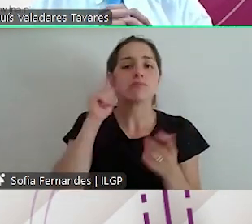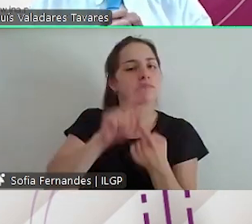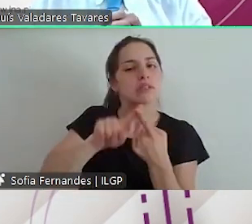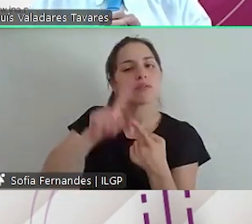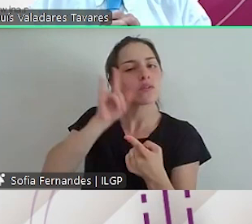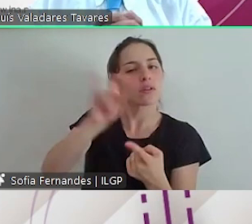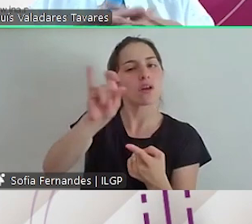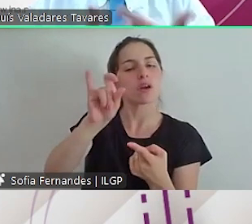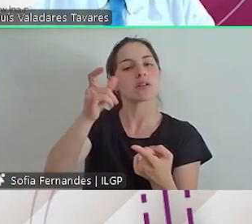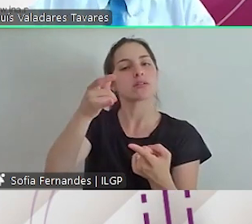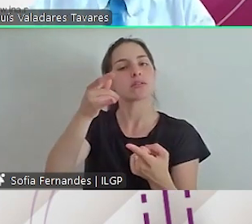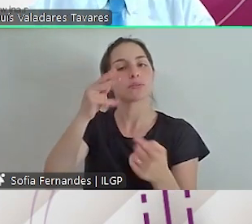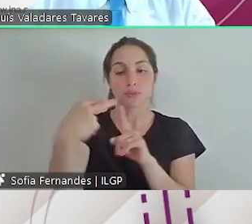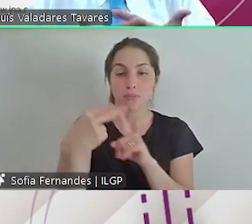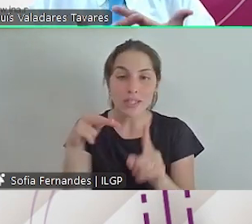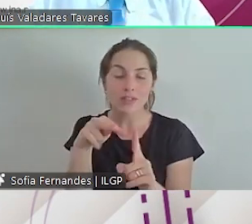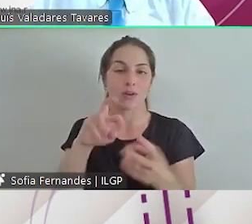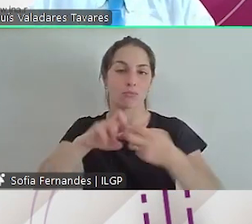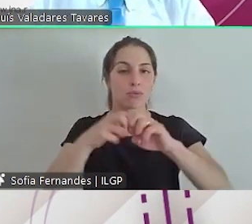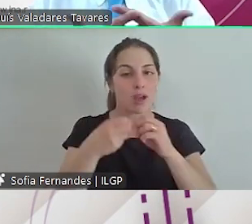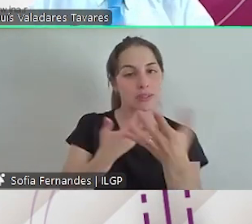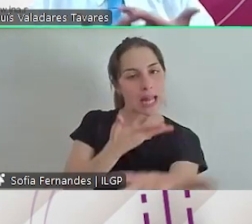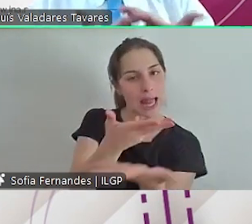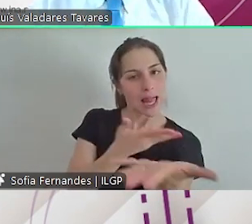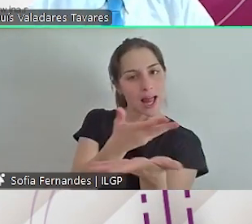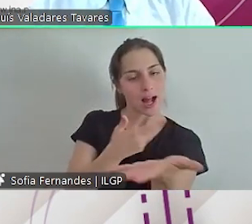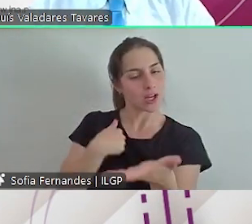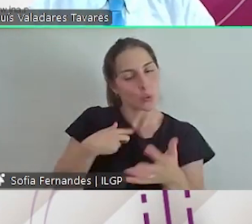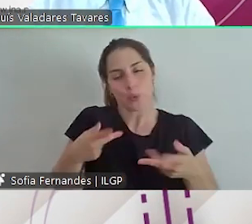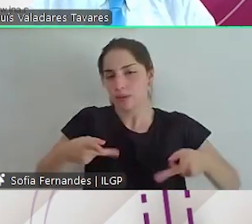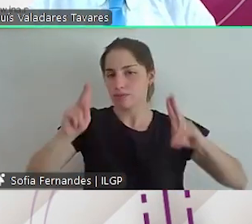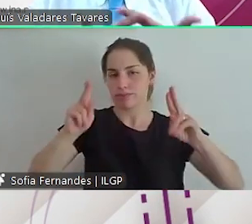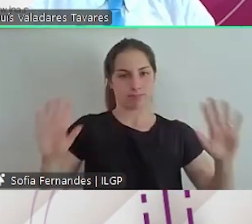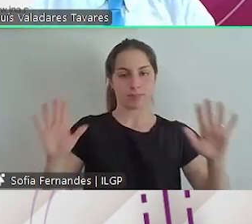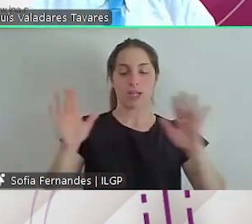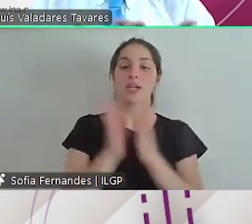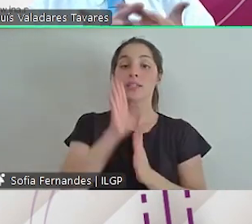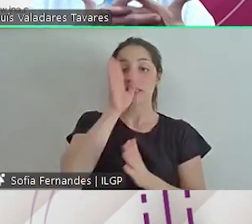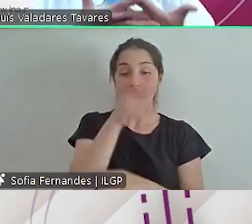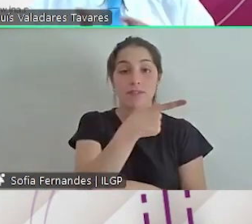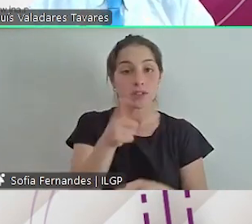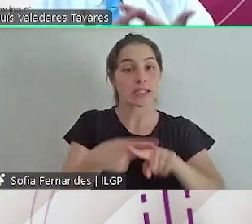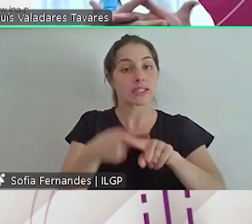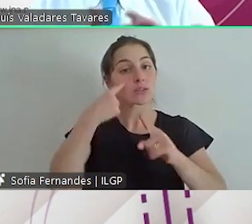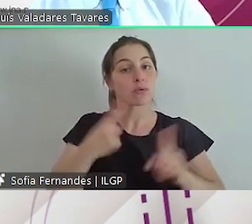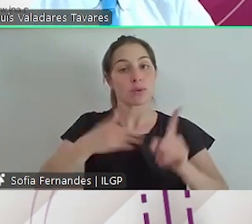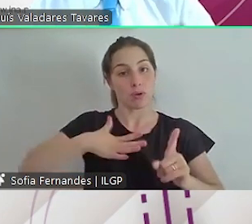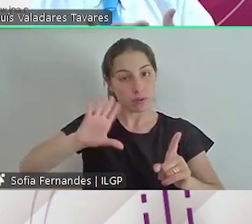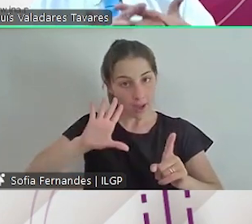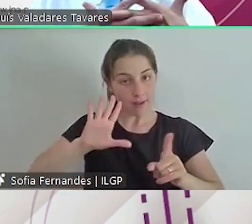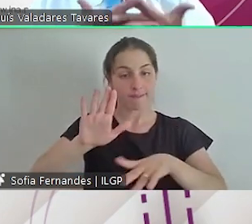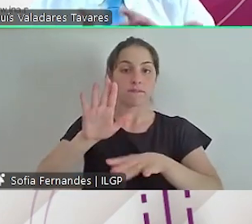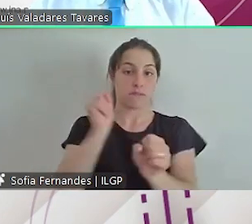com aqueles que todos os dias servem o interesse público. E deixem-me dizer-vos que numa sociedade muitas